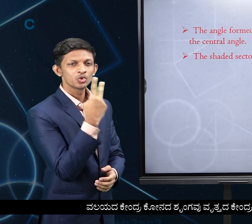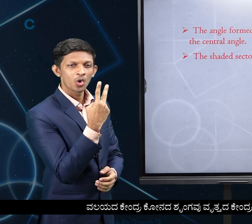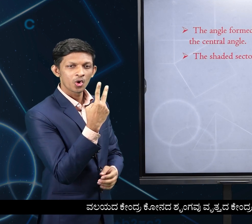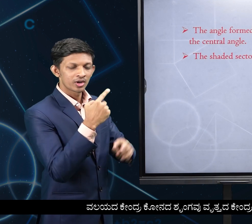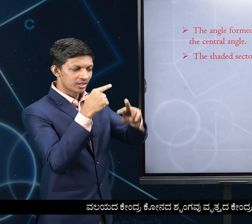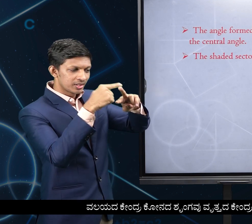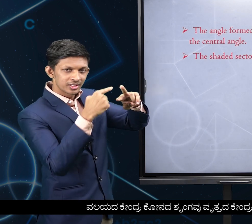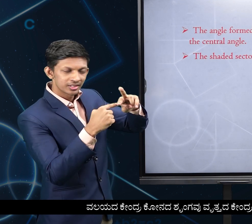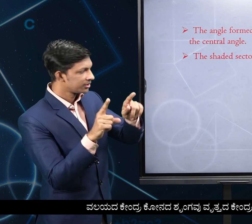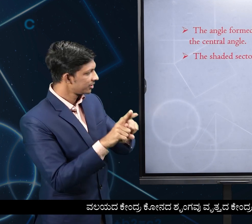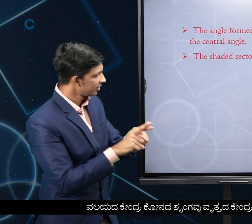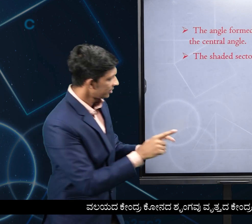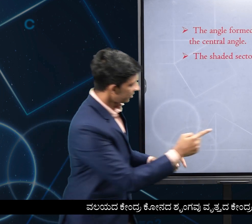ಅದರ 2 ತೊಳೆಗಳು ತ್ರಿಜ್ಯಗಳು